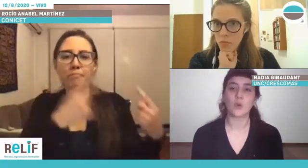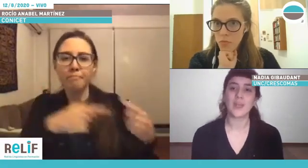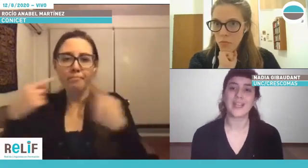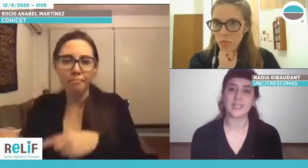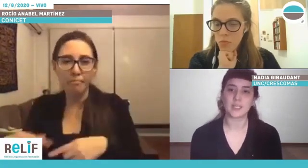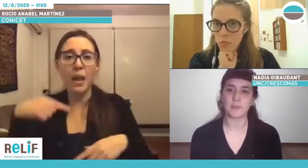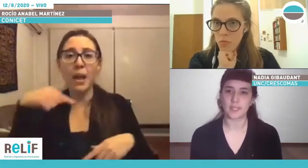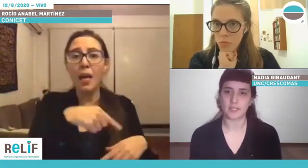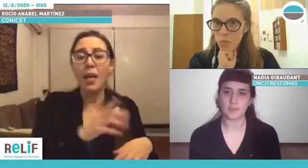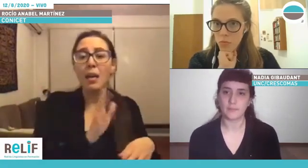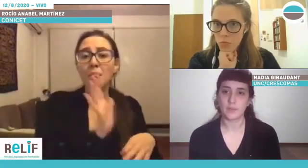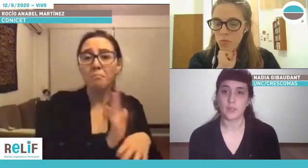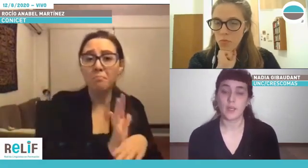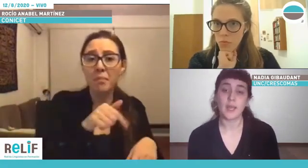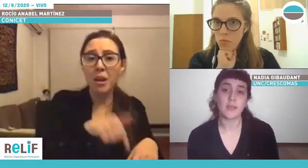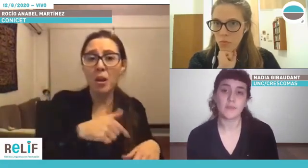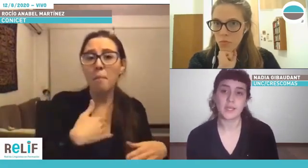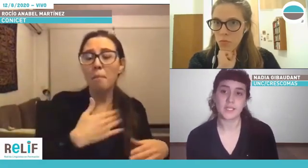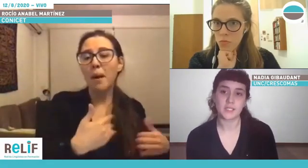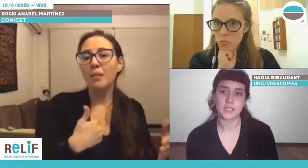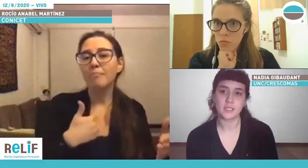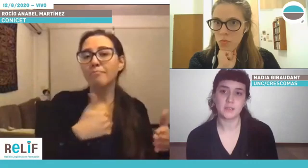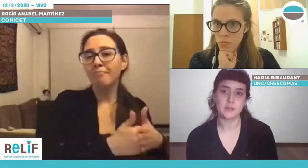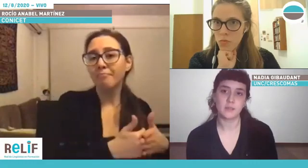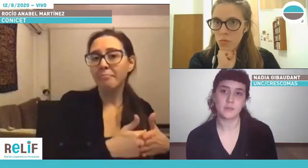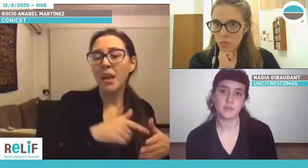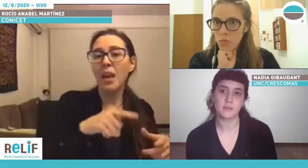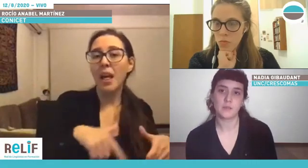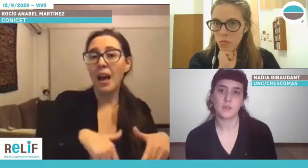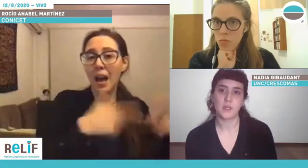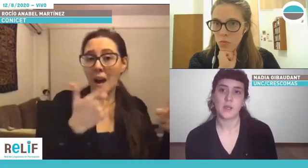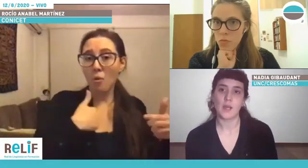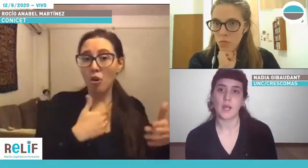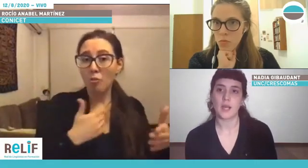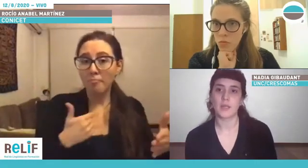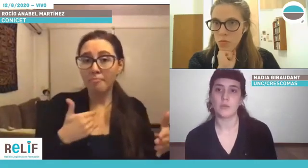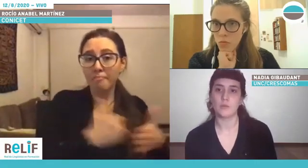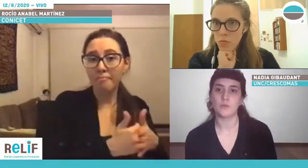Me enfoco en esa parte. Hay diferencias.